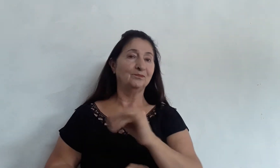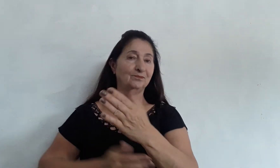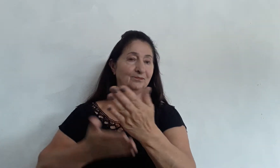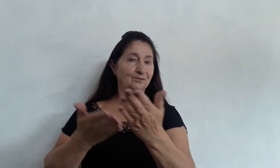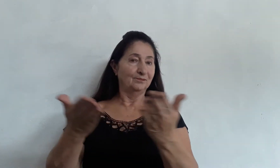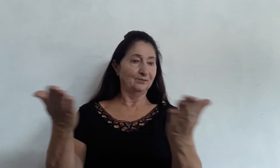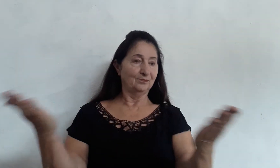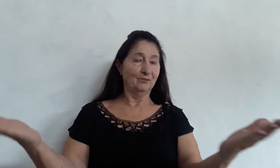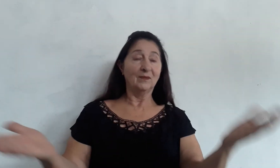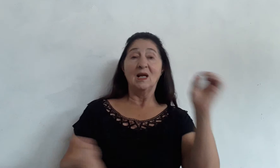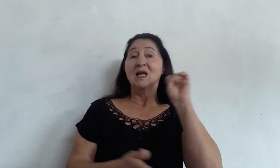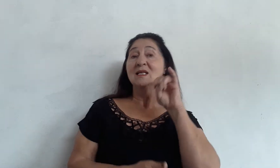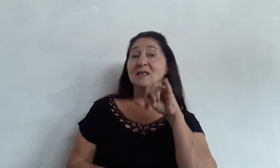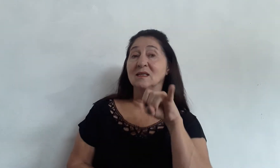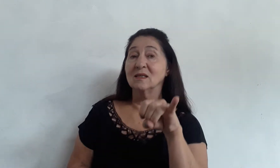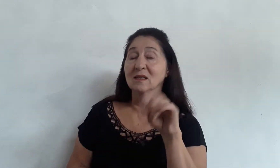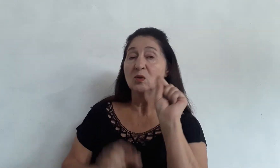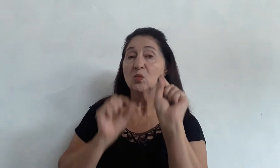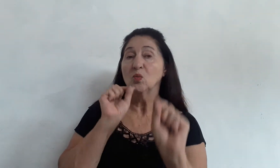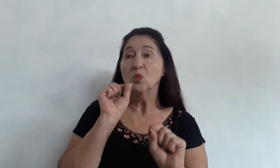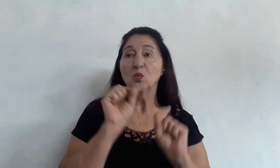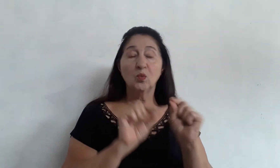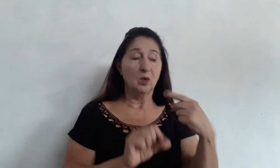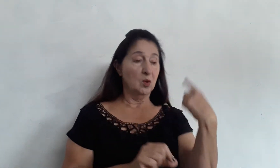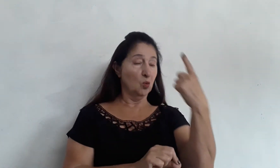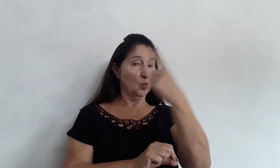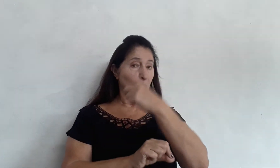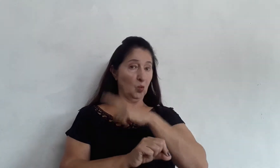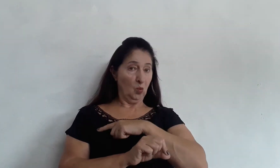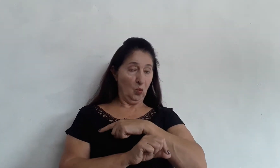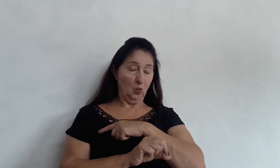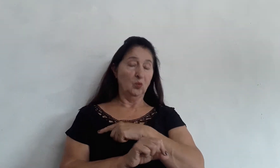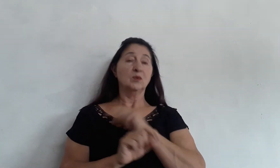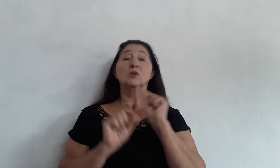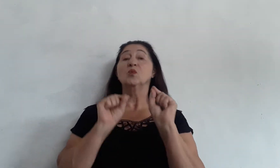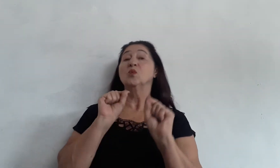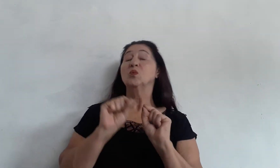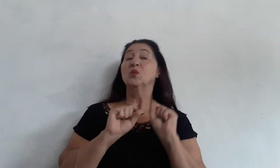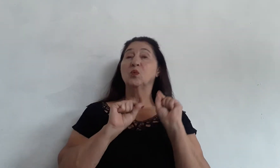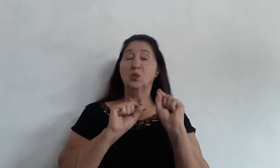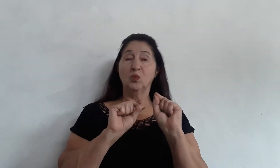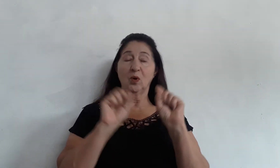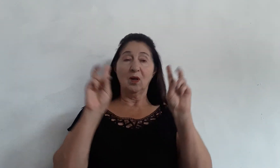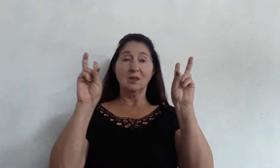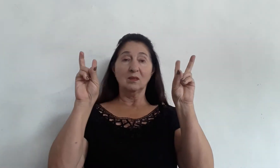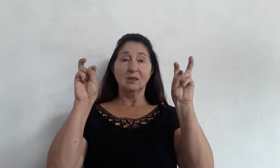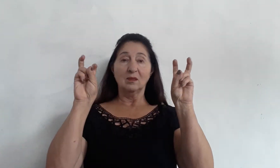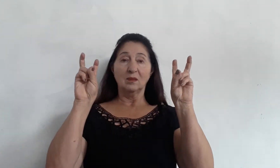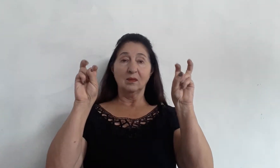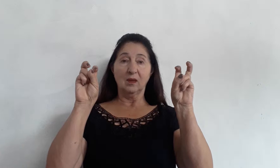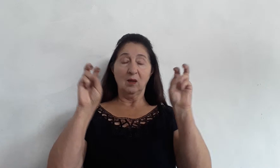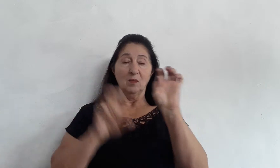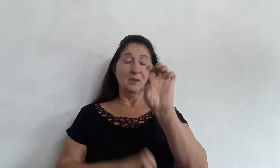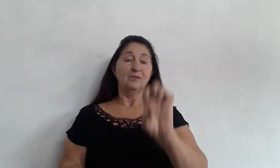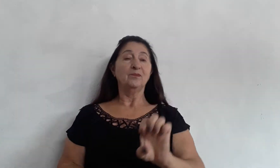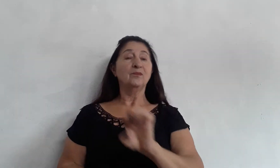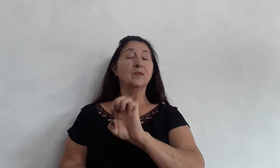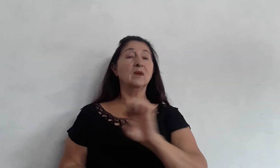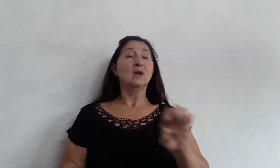se tivesse que colocarmos hoje um tema para este Evangelho,